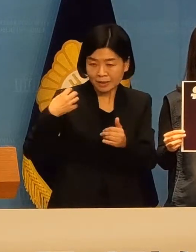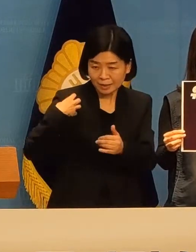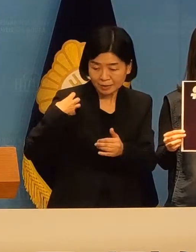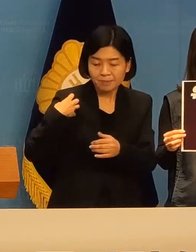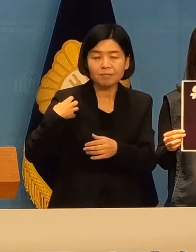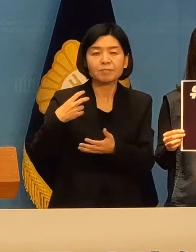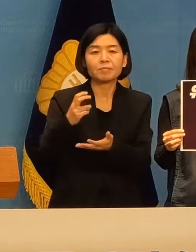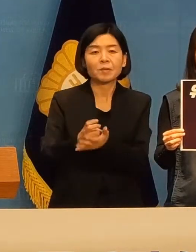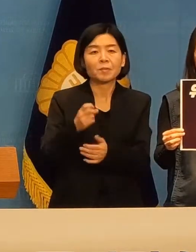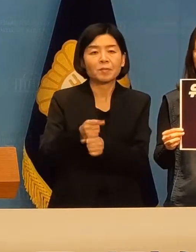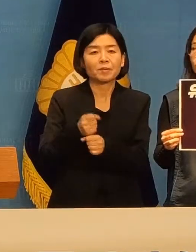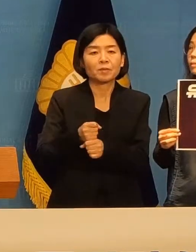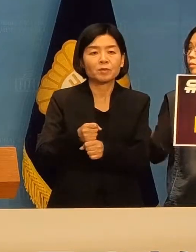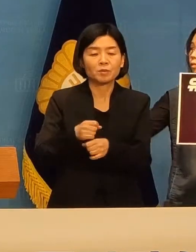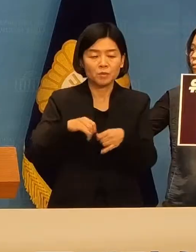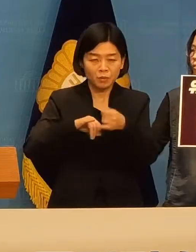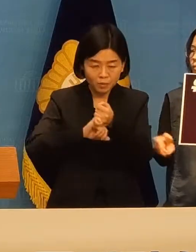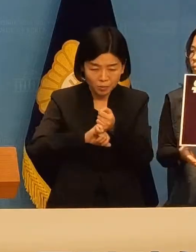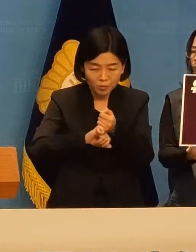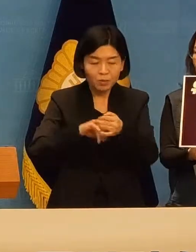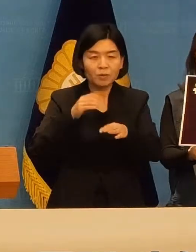감사합니다.